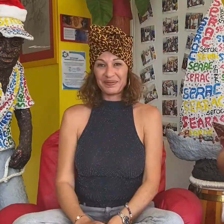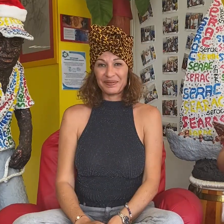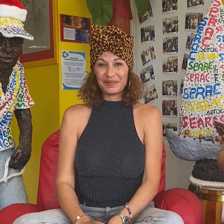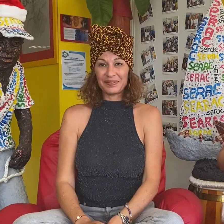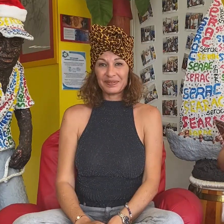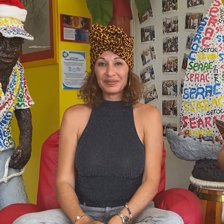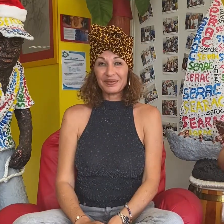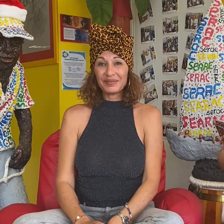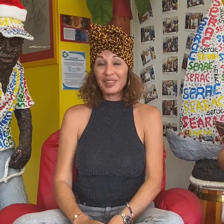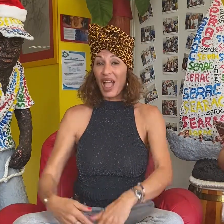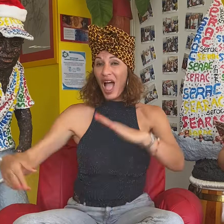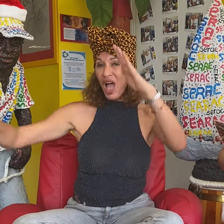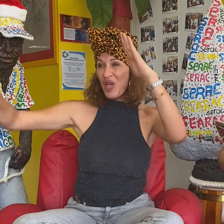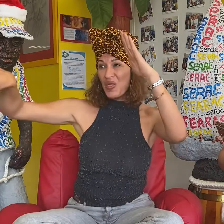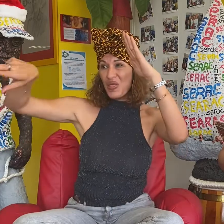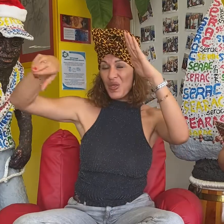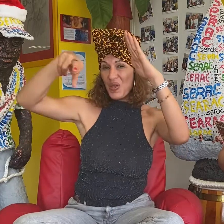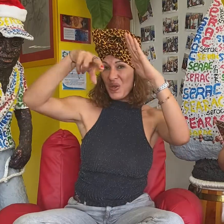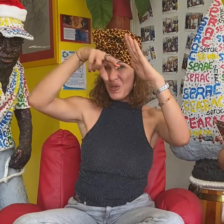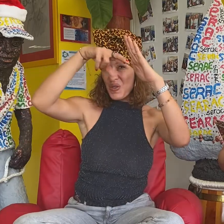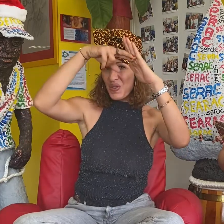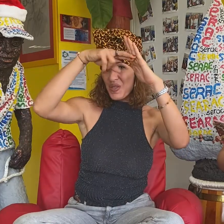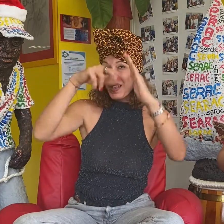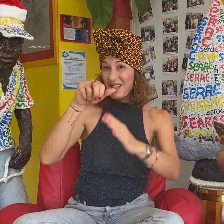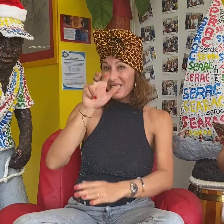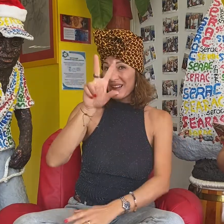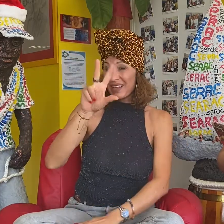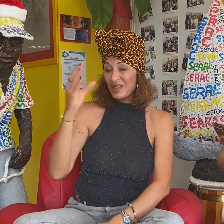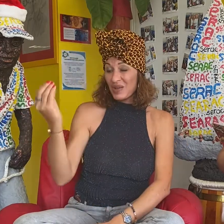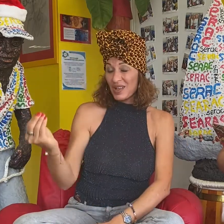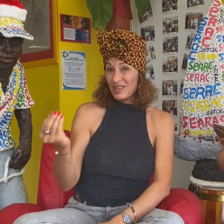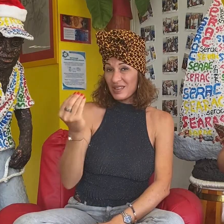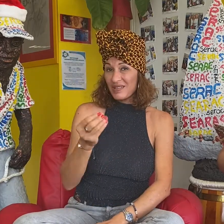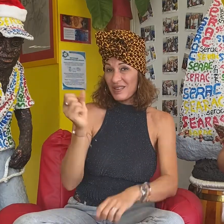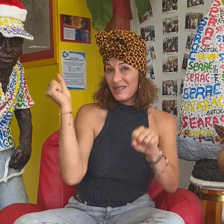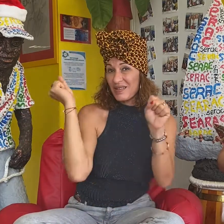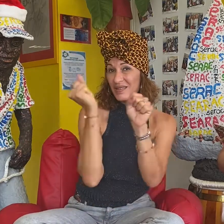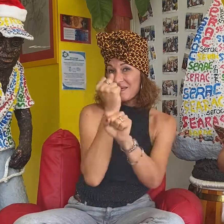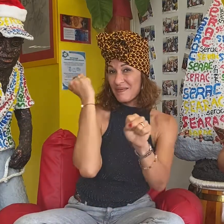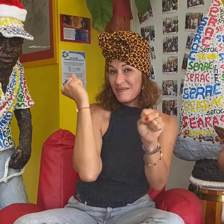De retour à la maison, les enfants se mettent au travail.